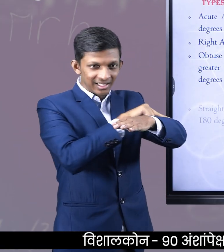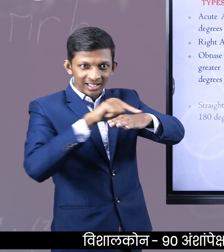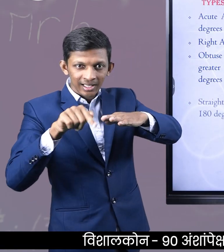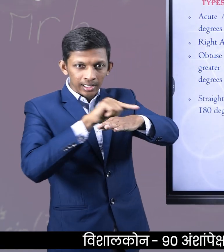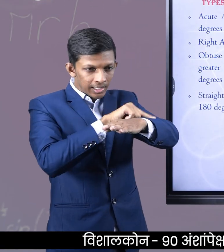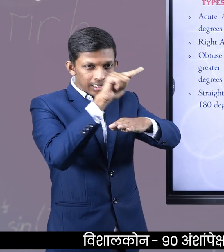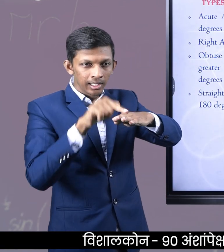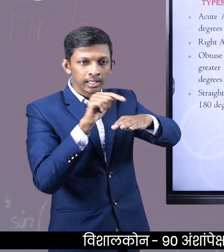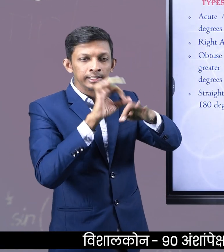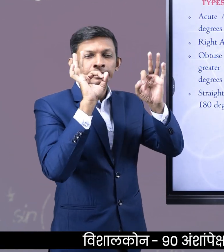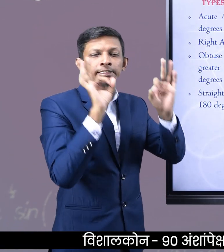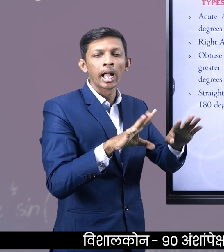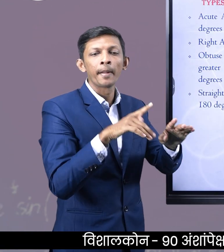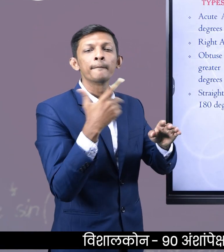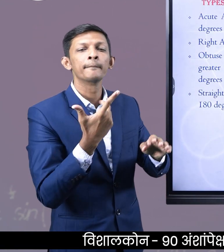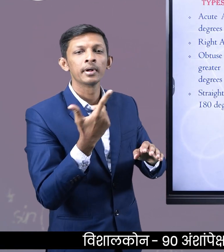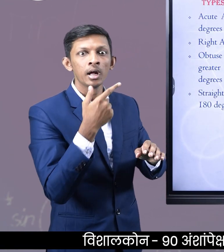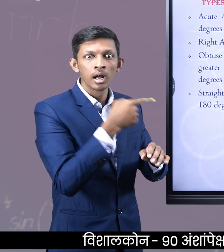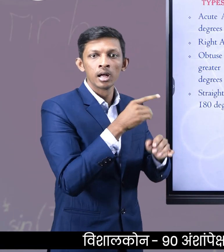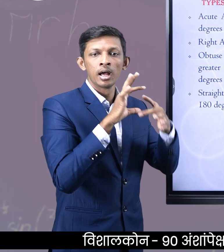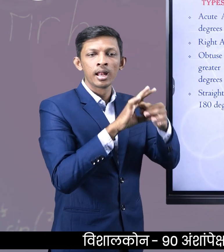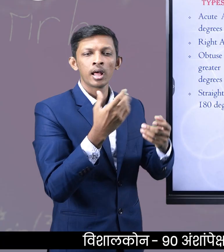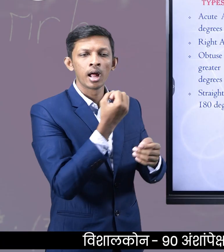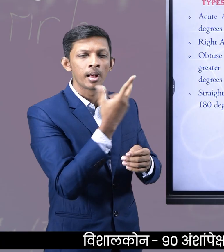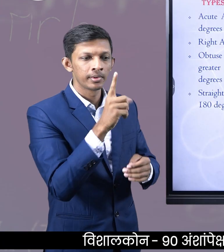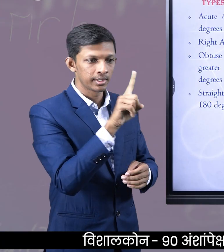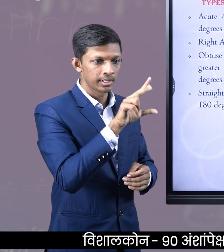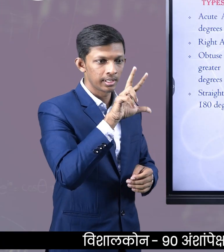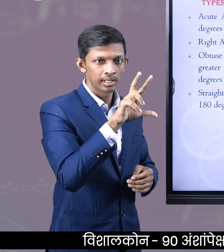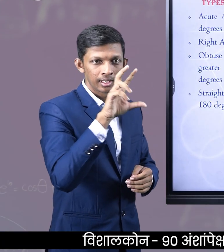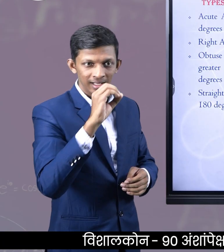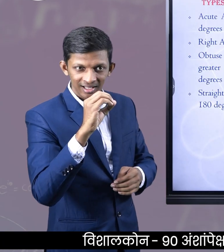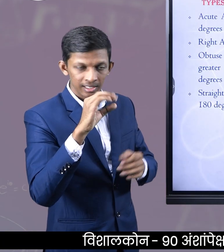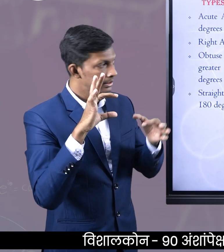सरळ कोन. 180 अंशापेक्षा कमी मापाचा कोन.